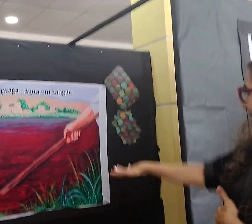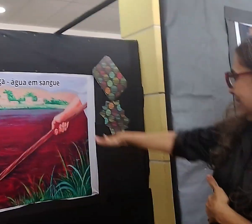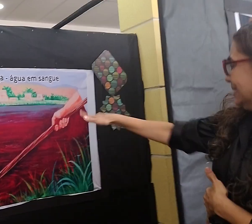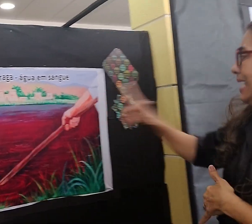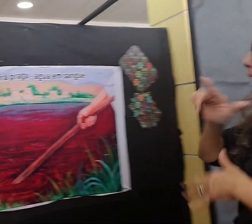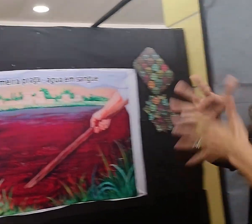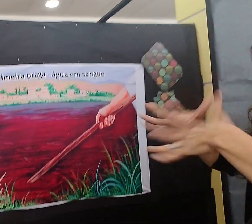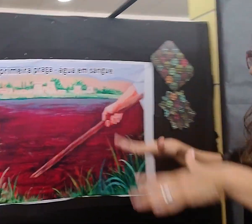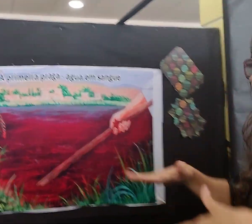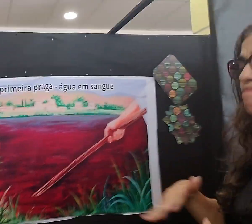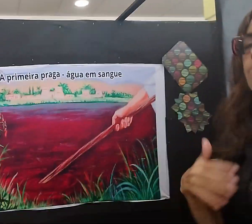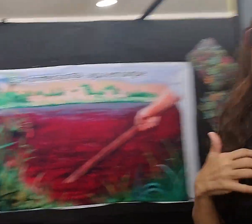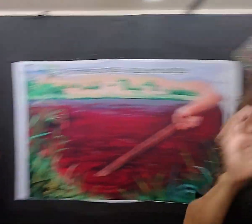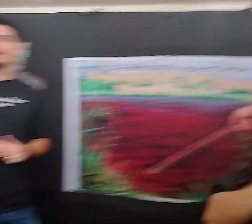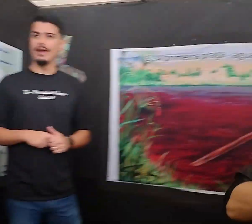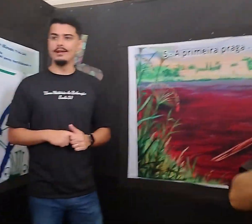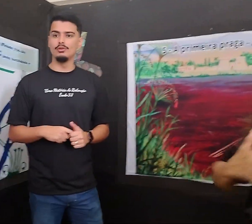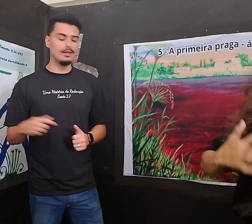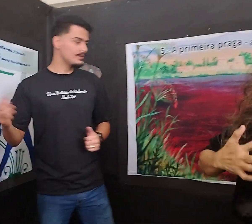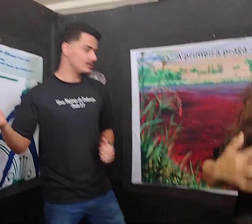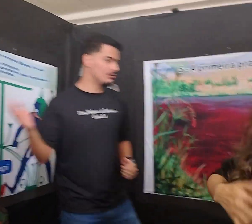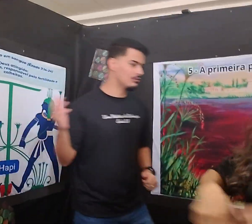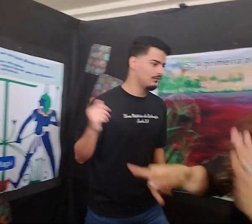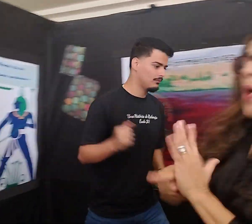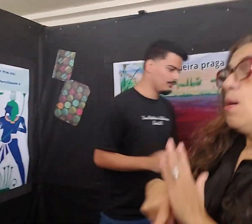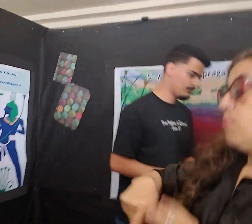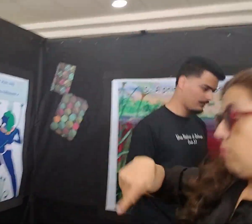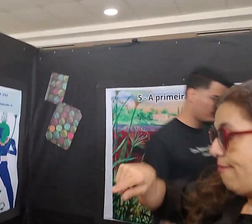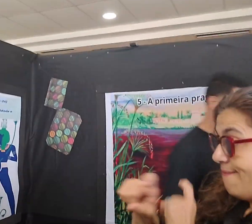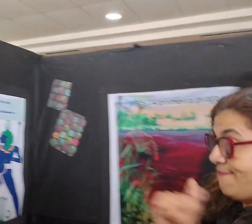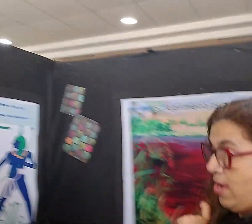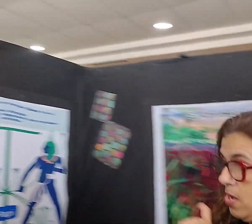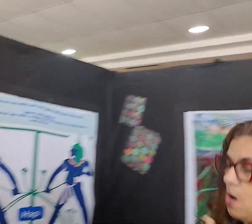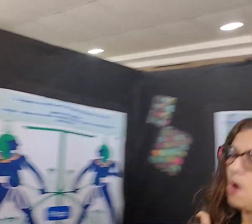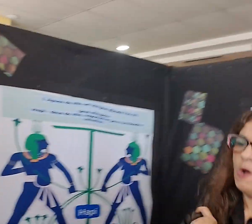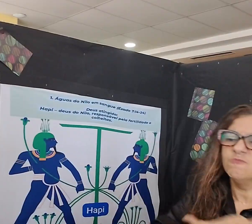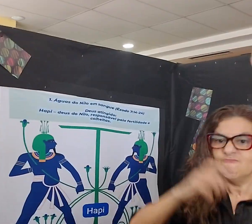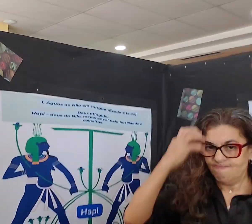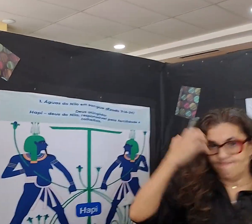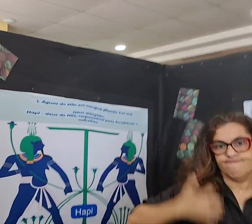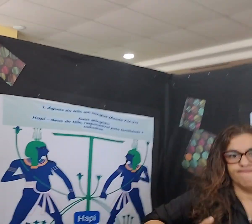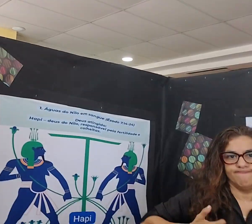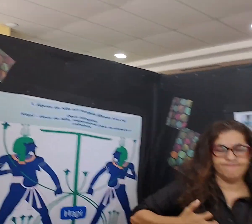E o coração de Faraó continuava endurecido.